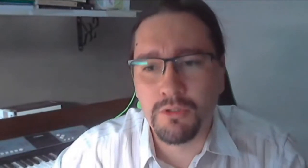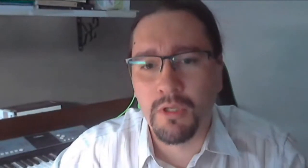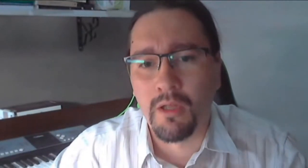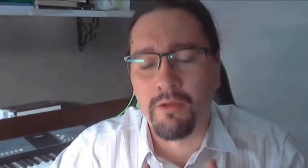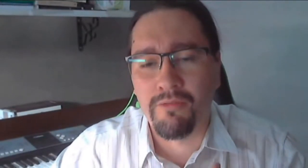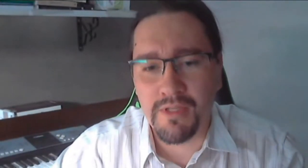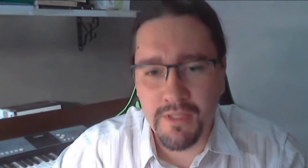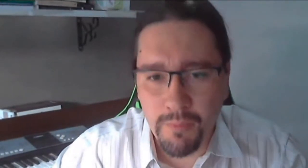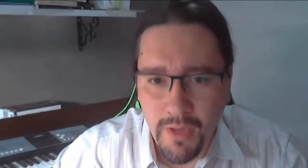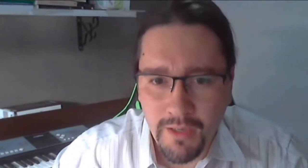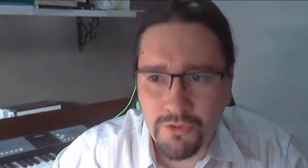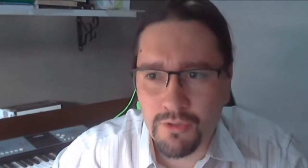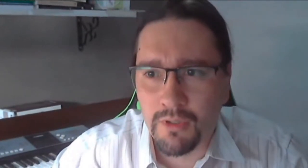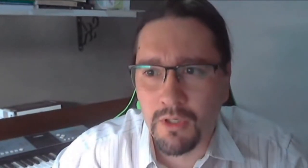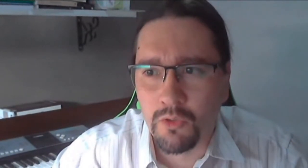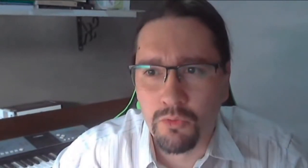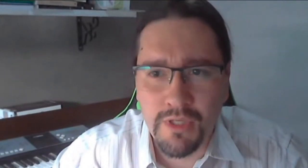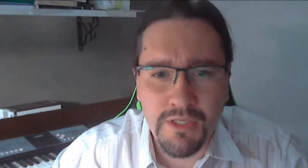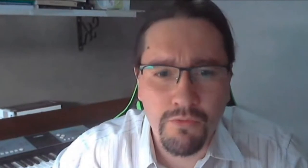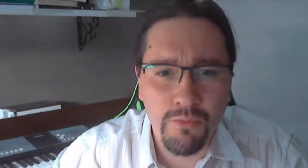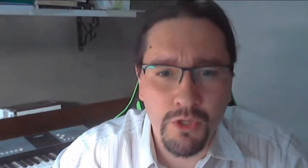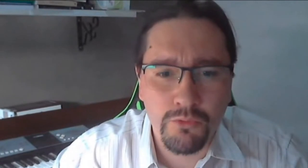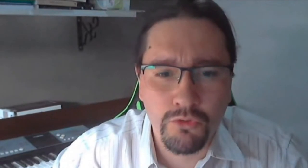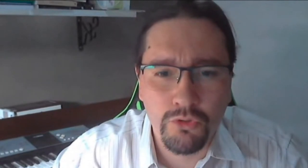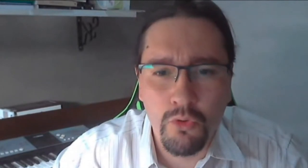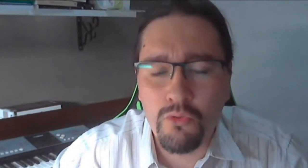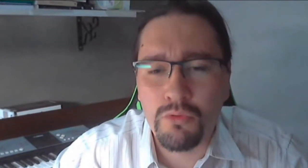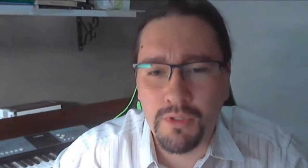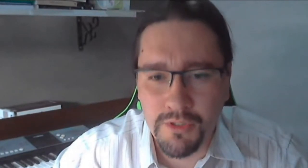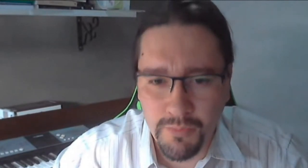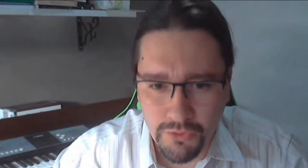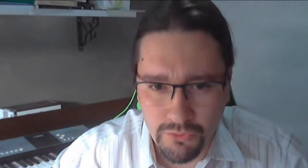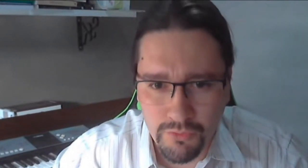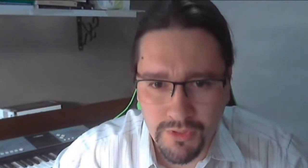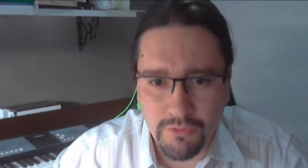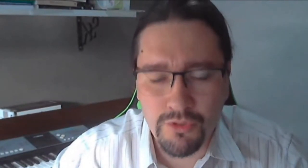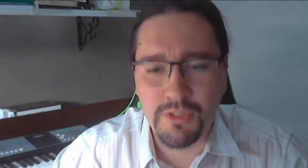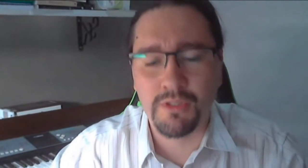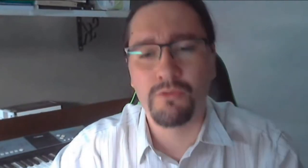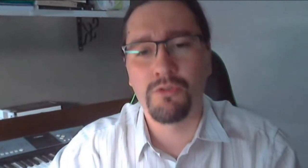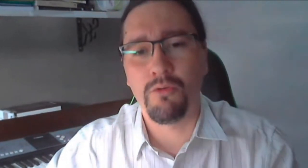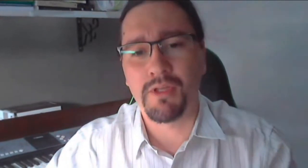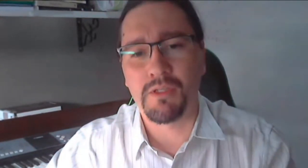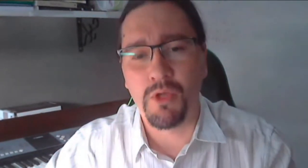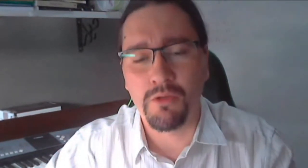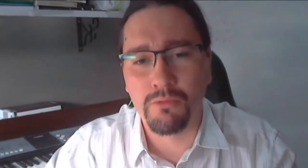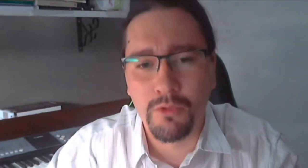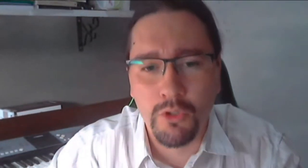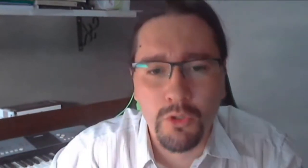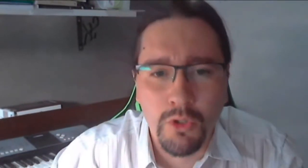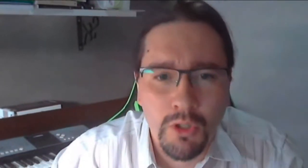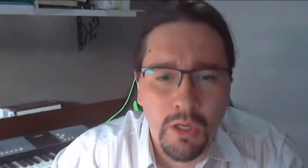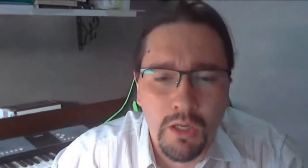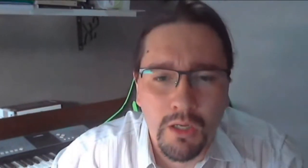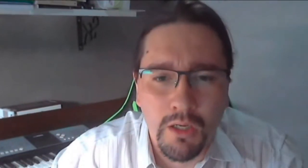de fazer parte do desenvolvimento de outras pessoas, né, utilizando o seu